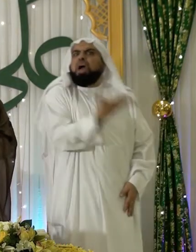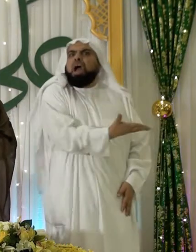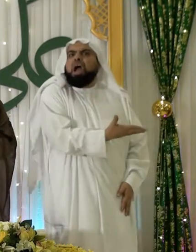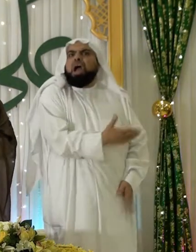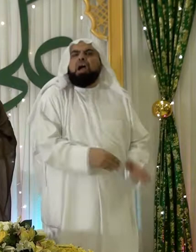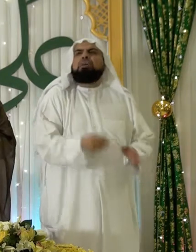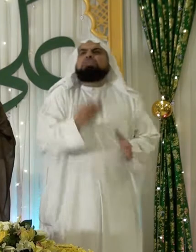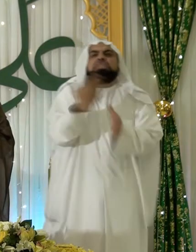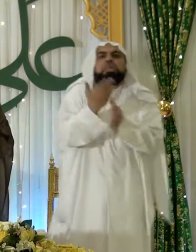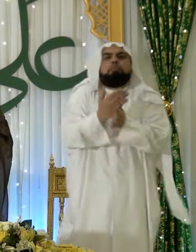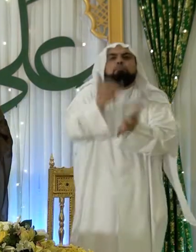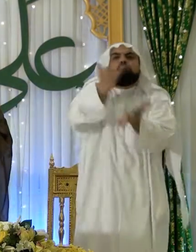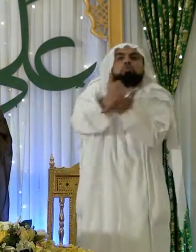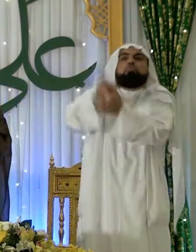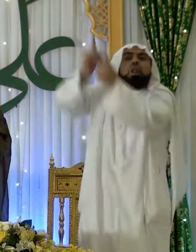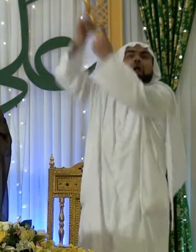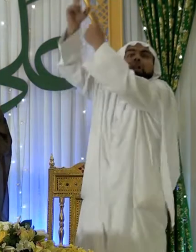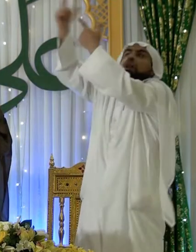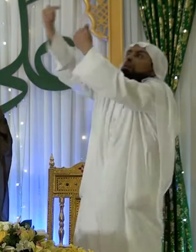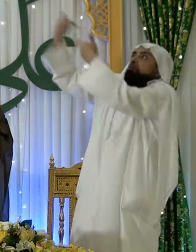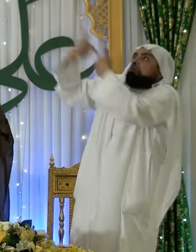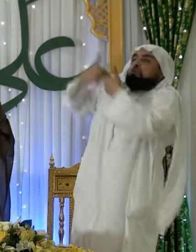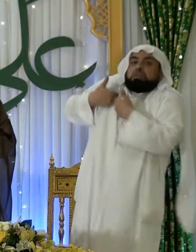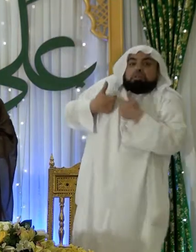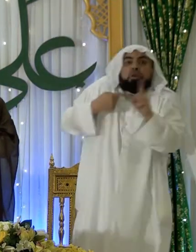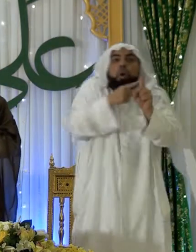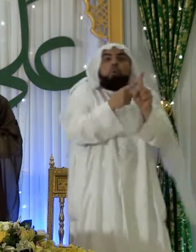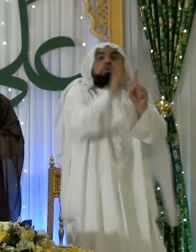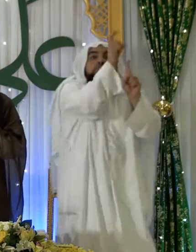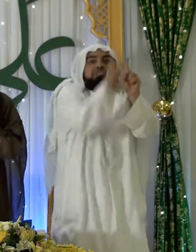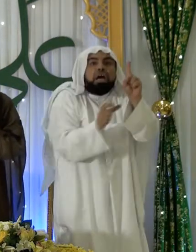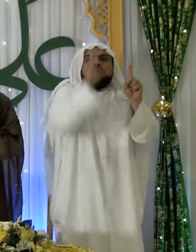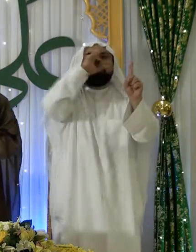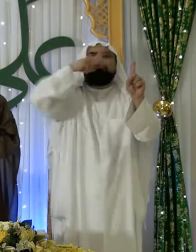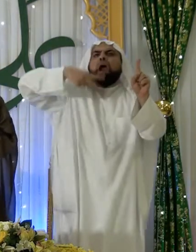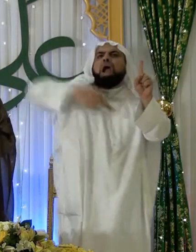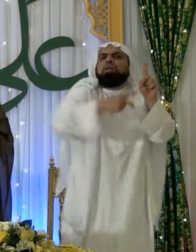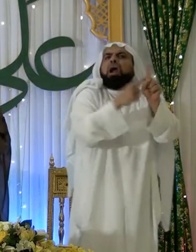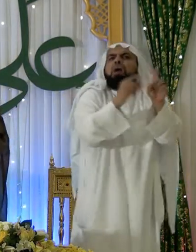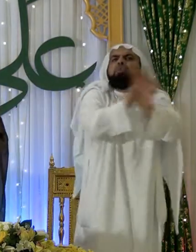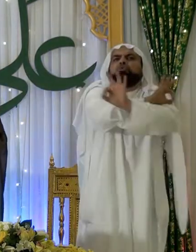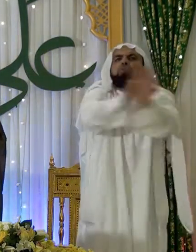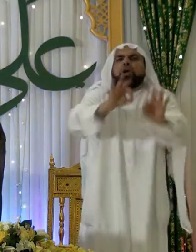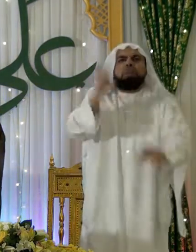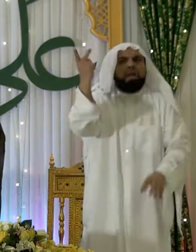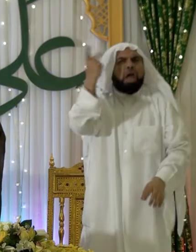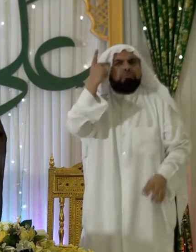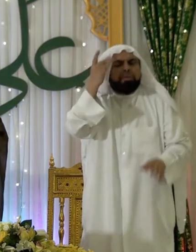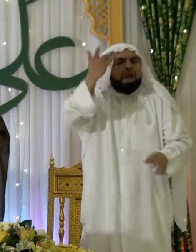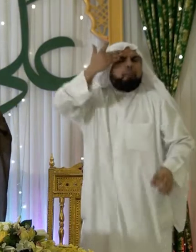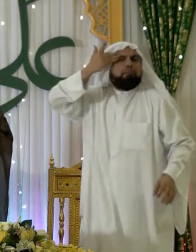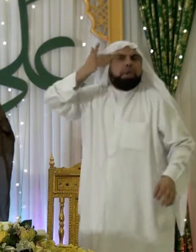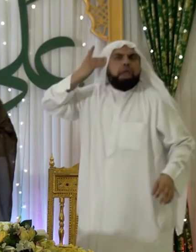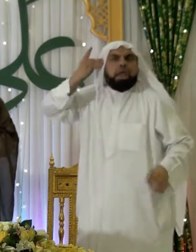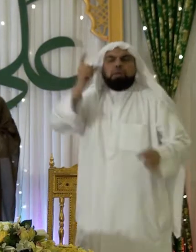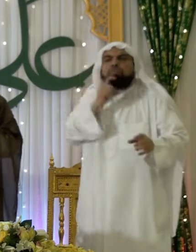عند الله وعند رسوله، كما يريد أن يبين